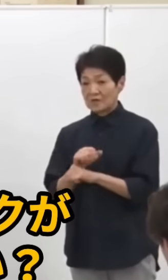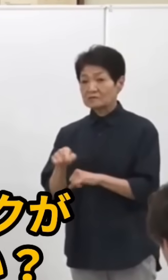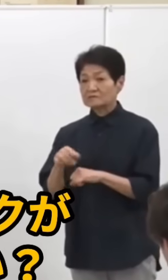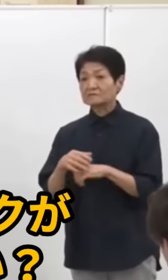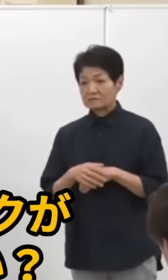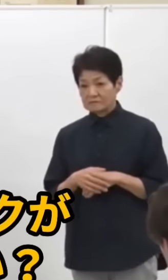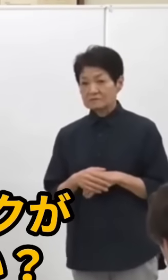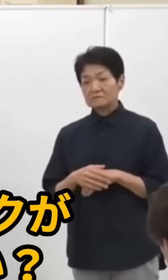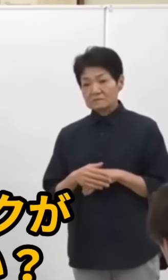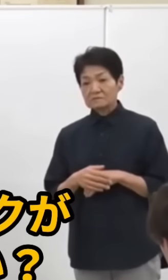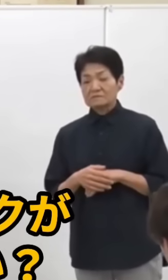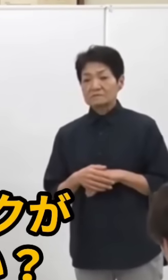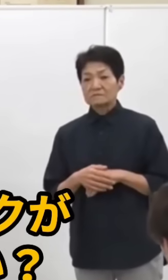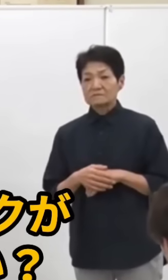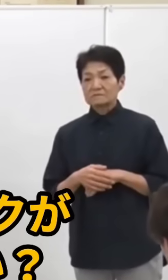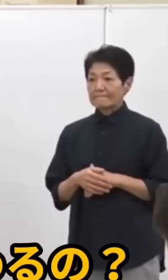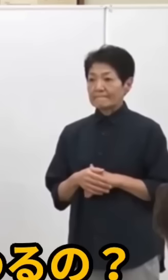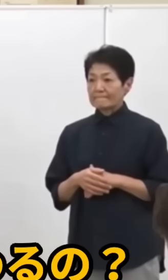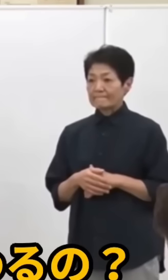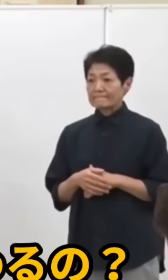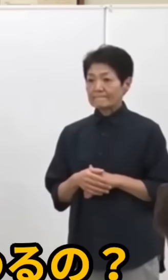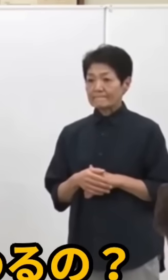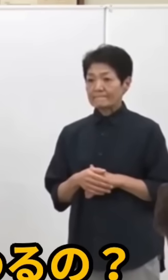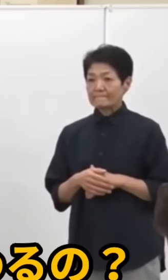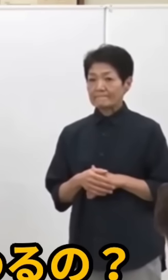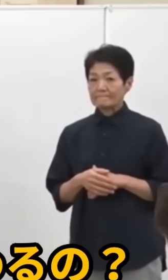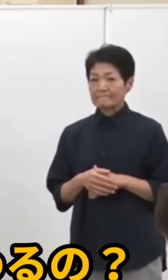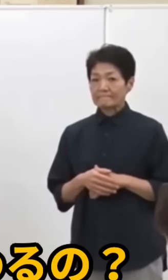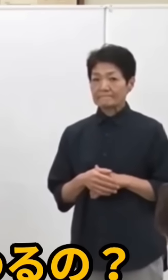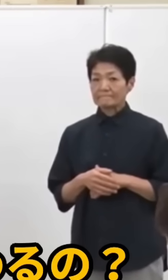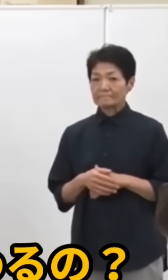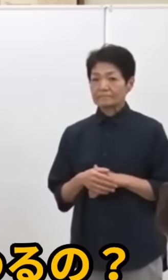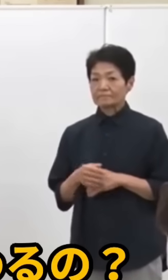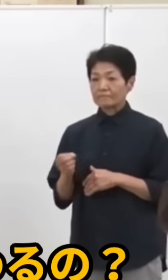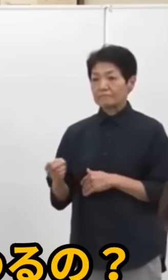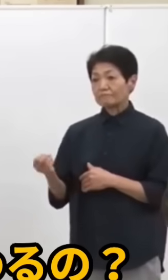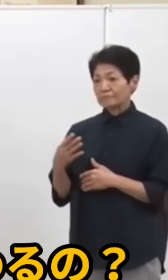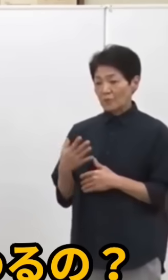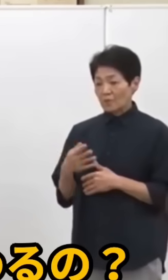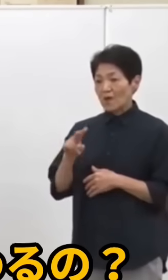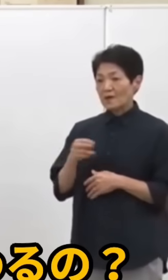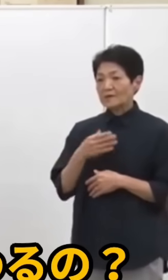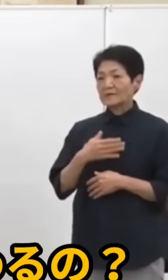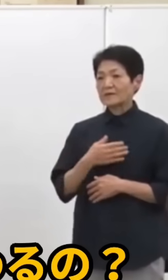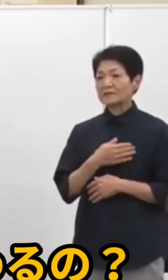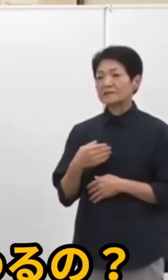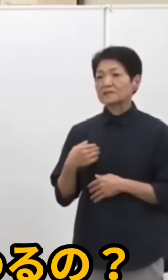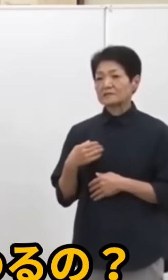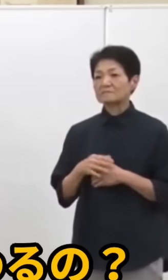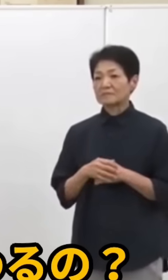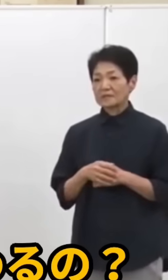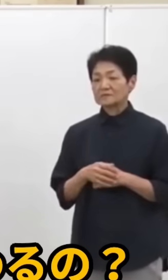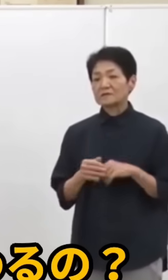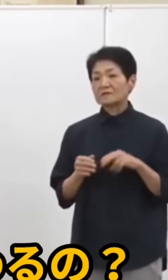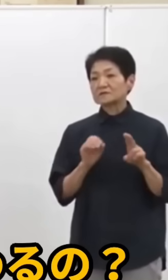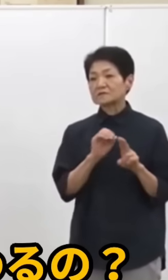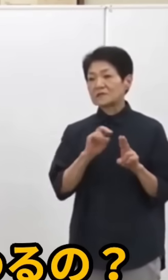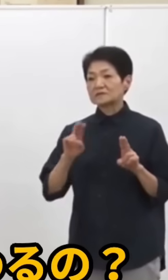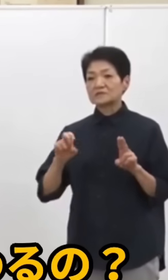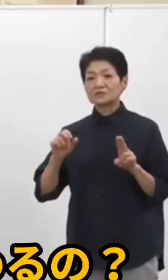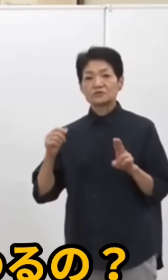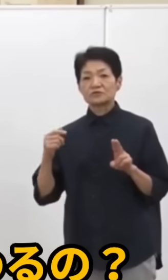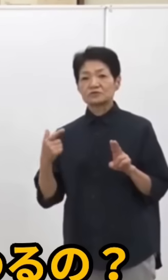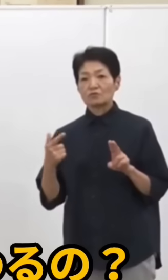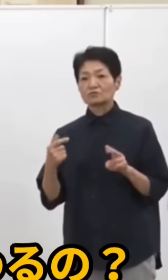依然として高くないと思ってます。 その一定は理解できるんですけれども、その2026年9